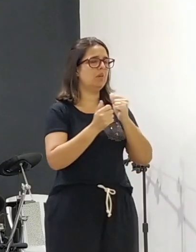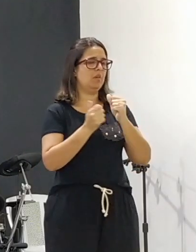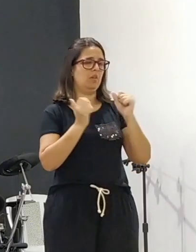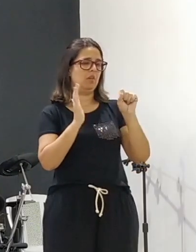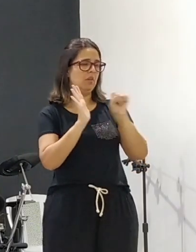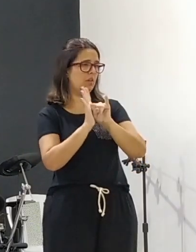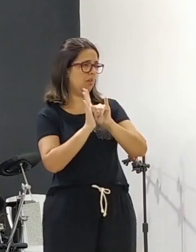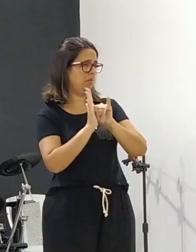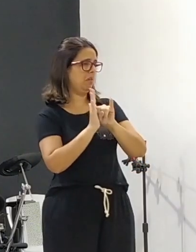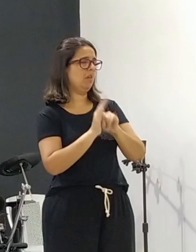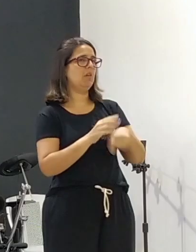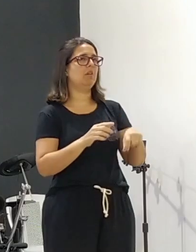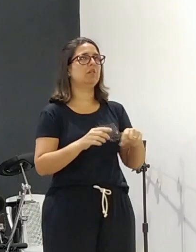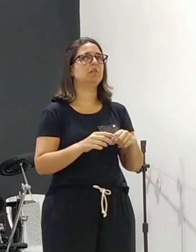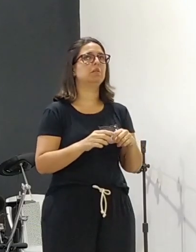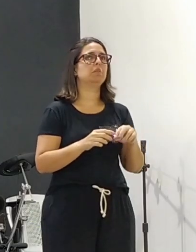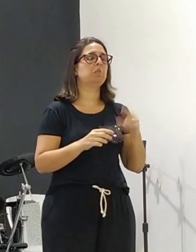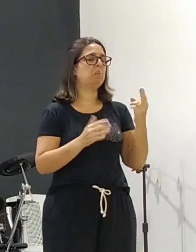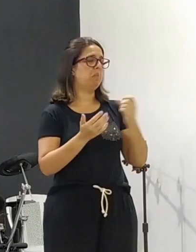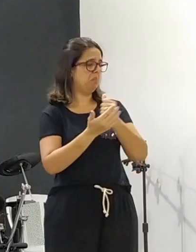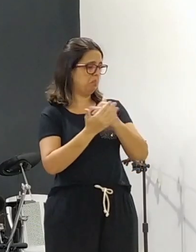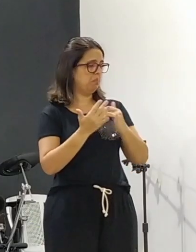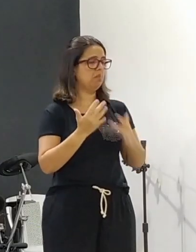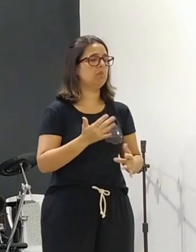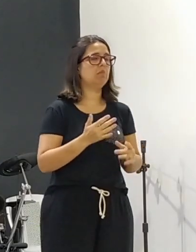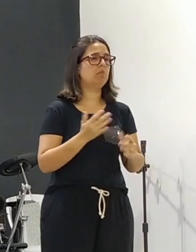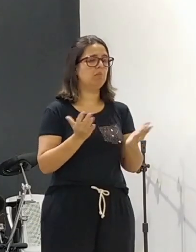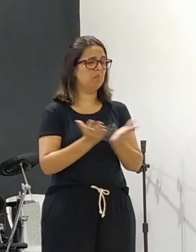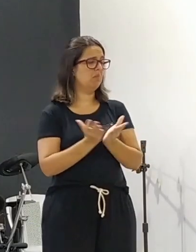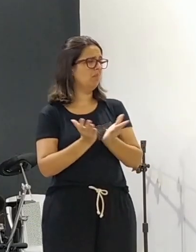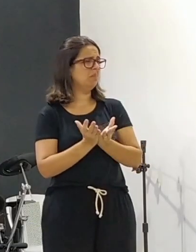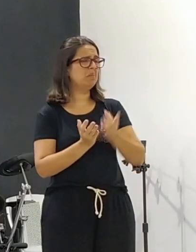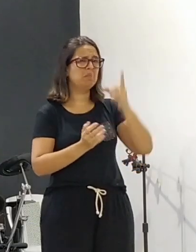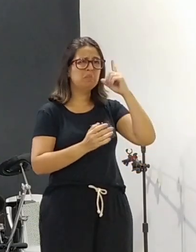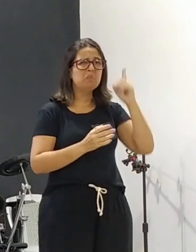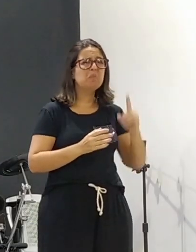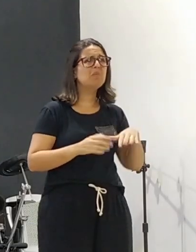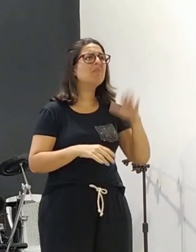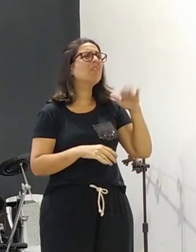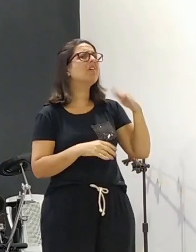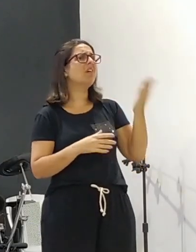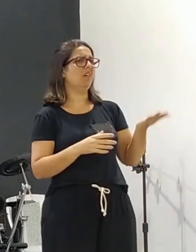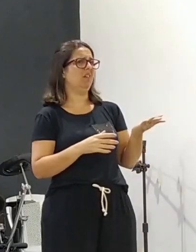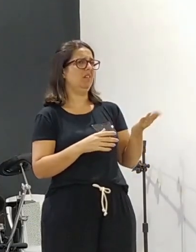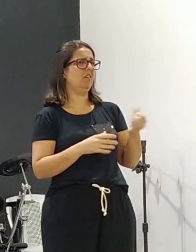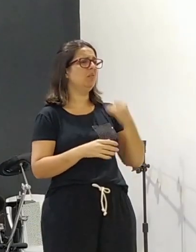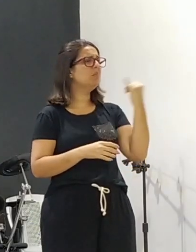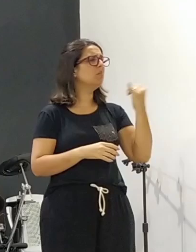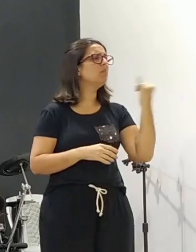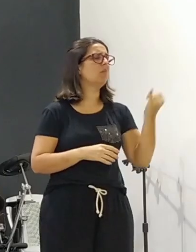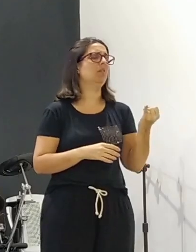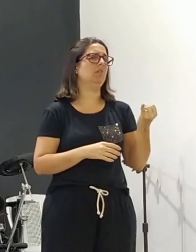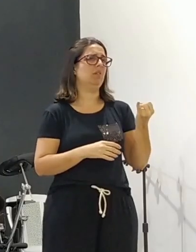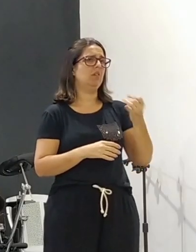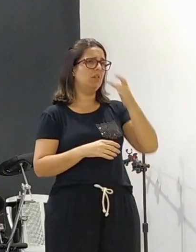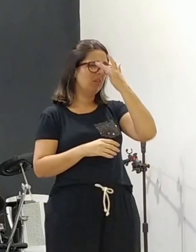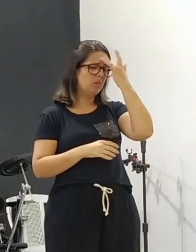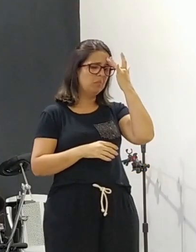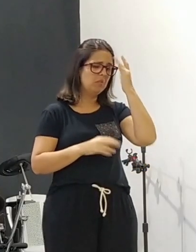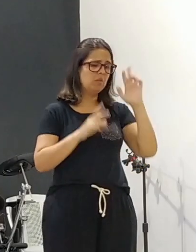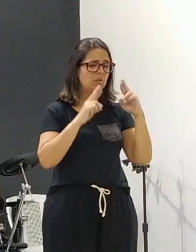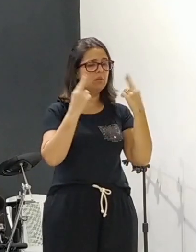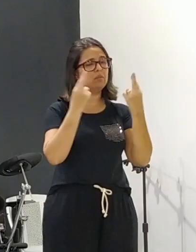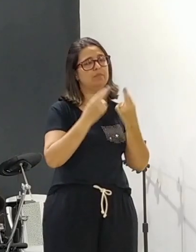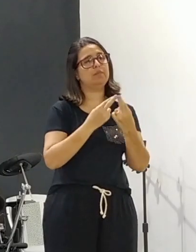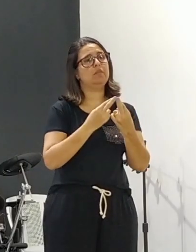hoje ele não sabe mais o que ele é. Ele não sabe quem ele é nesse mundo, ele não sabe da importância dele no